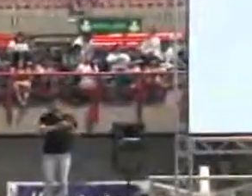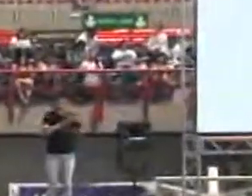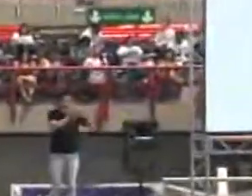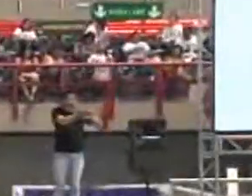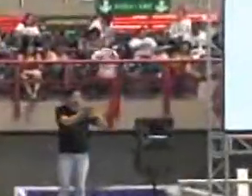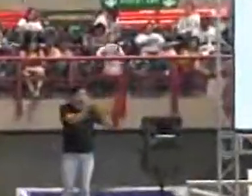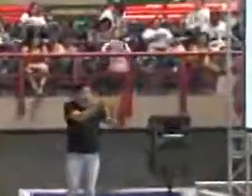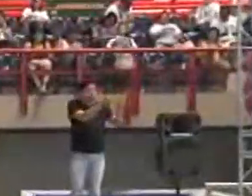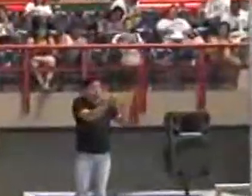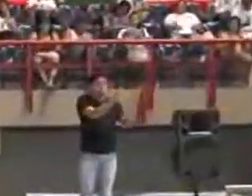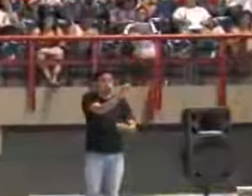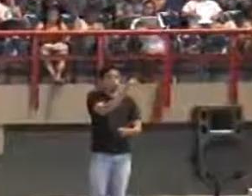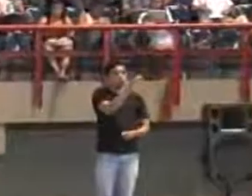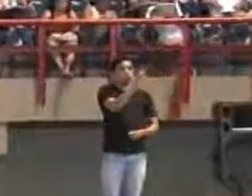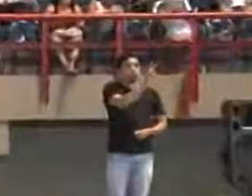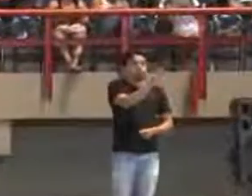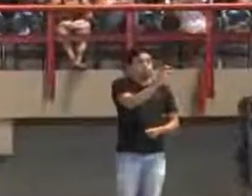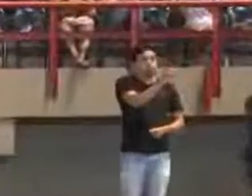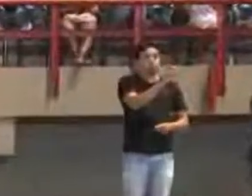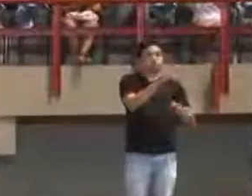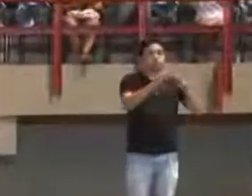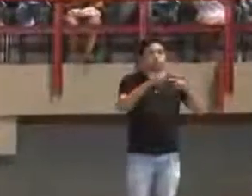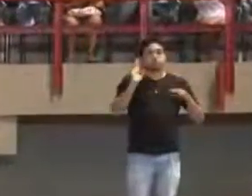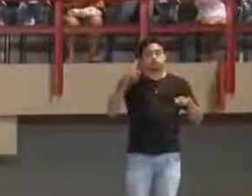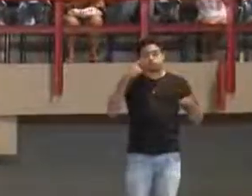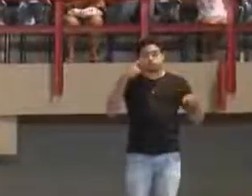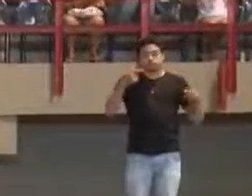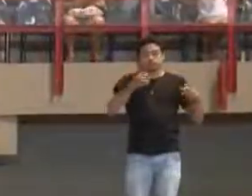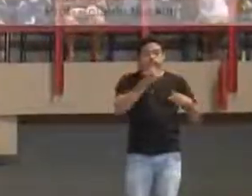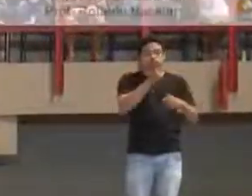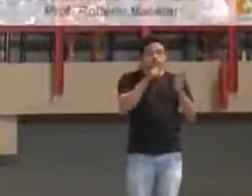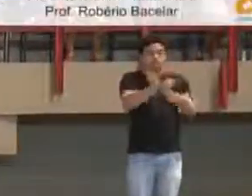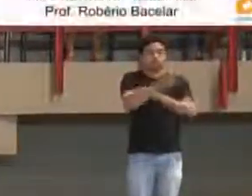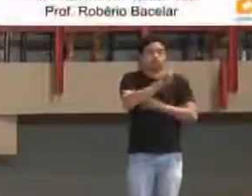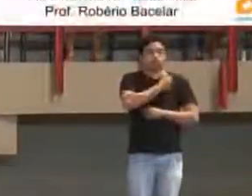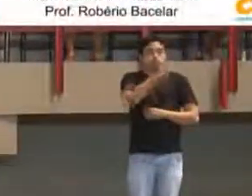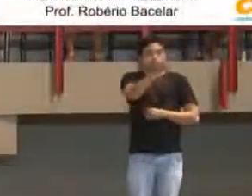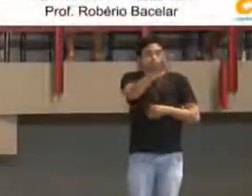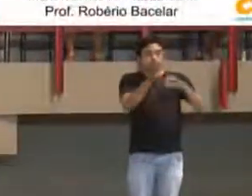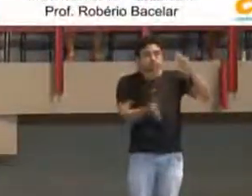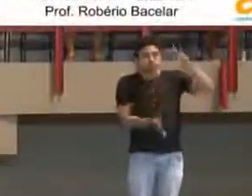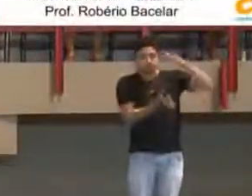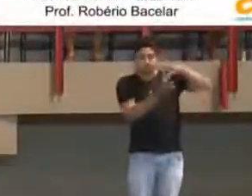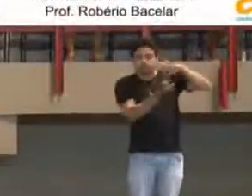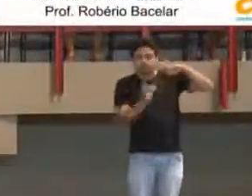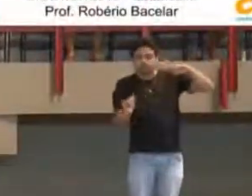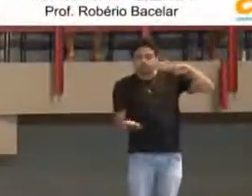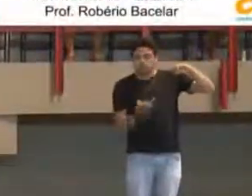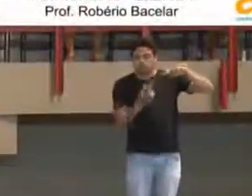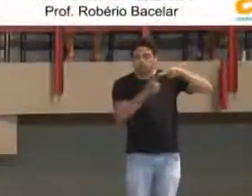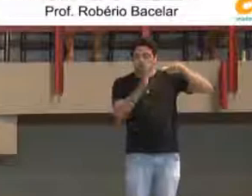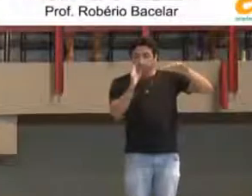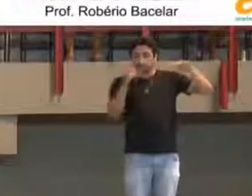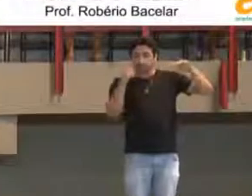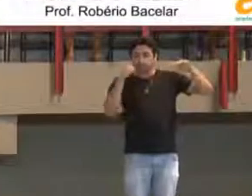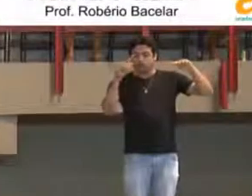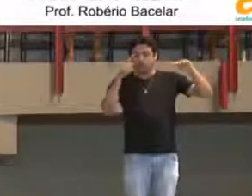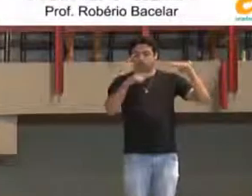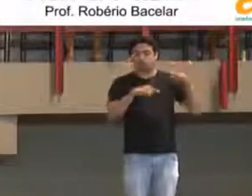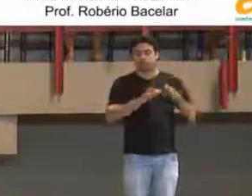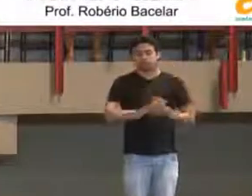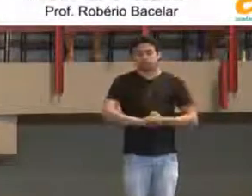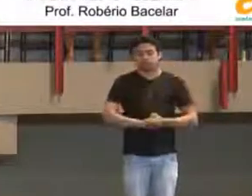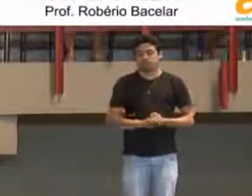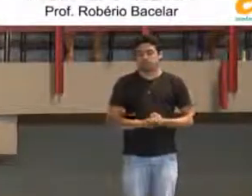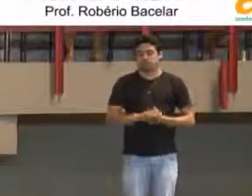Agora, para fazer um gancho com o problema de número 2, olhe para esse gráfico que está desenhado aí. No problema 2